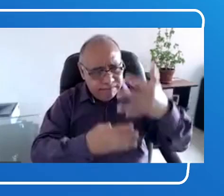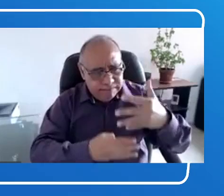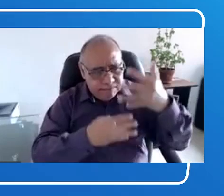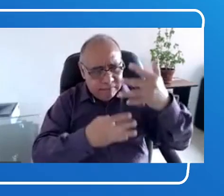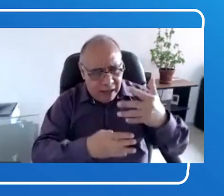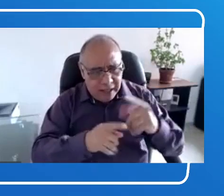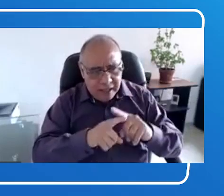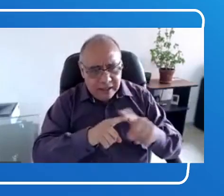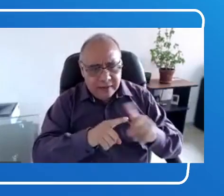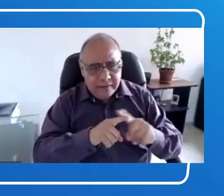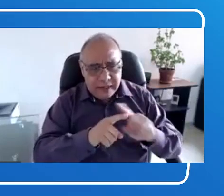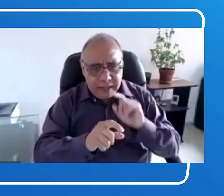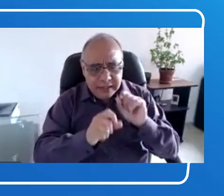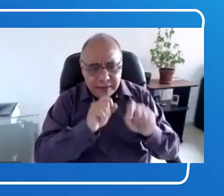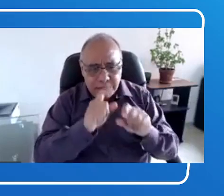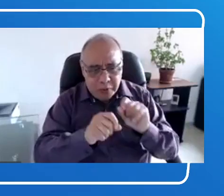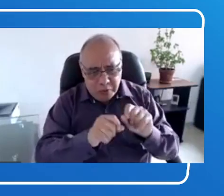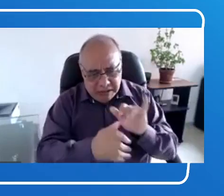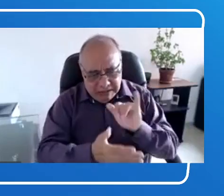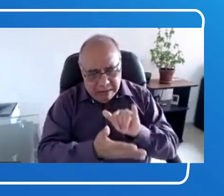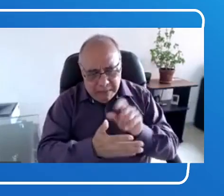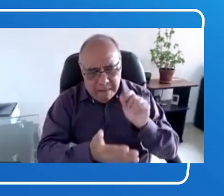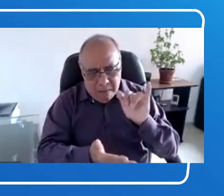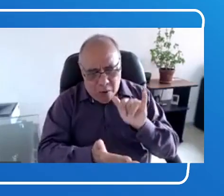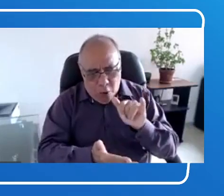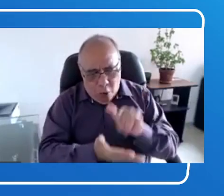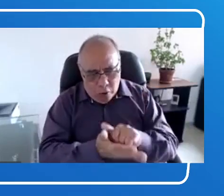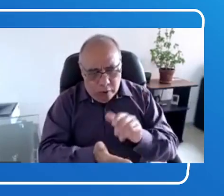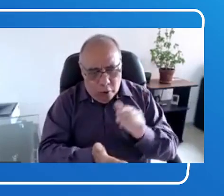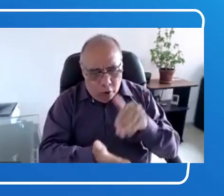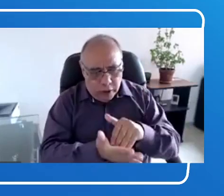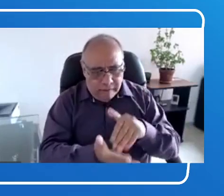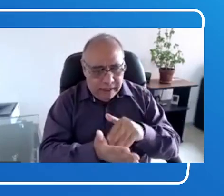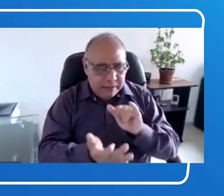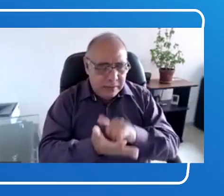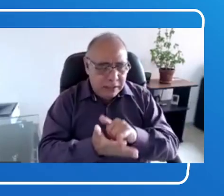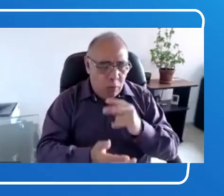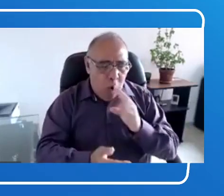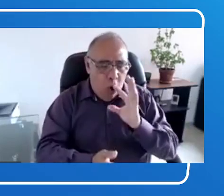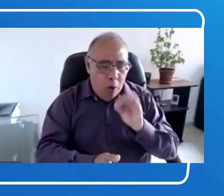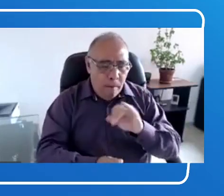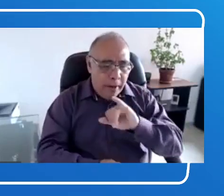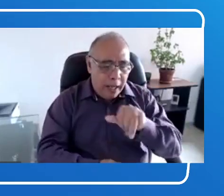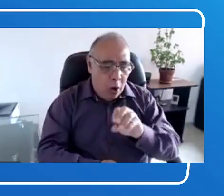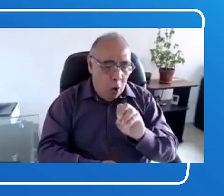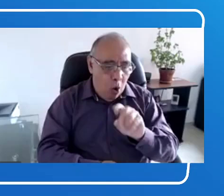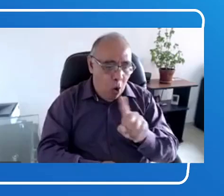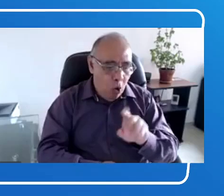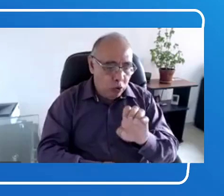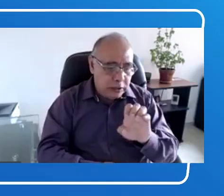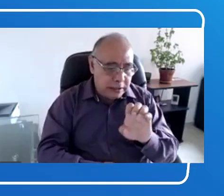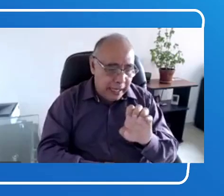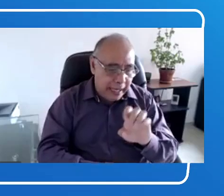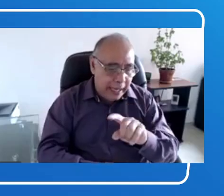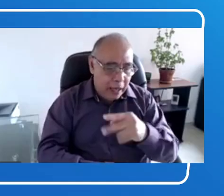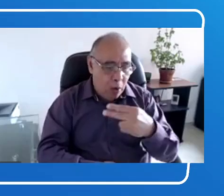justamente también en los comentarios que tenemos en el Facebook Live de quienes nos están viendo, nos están haciendo esa misma pregunta.